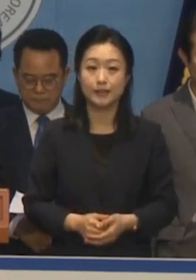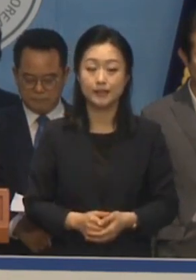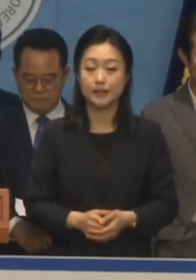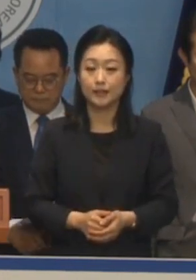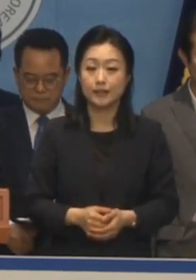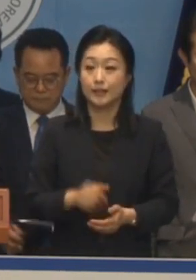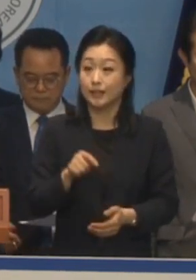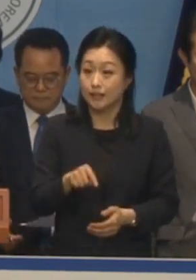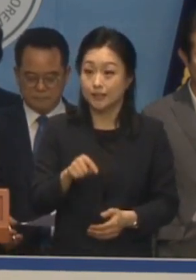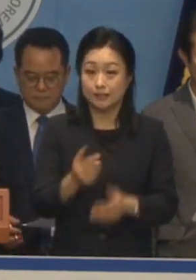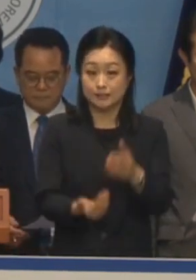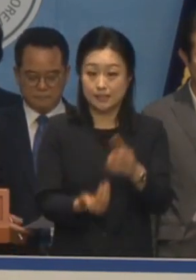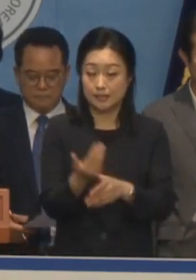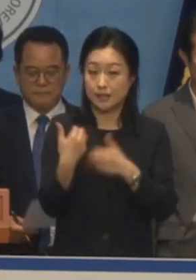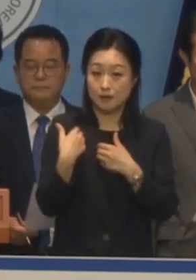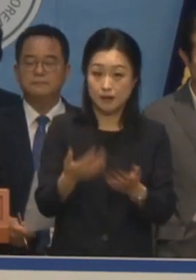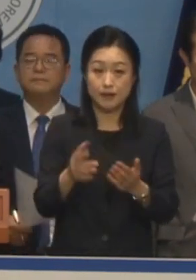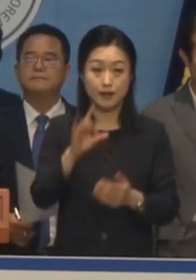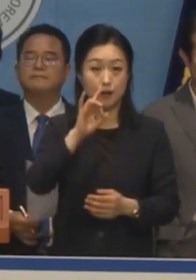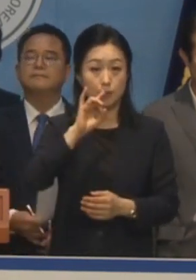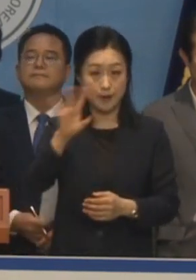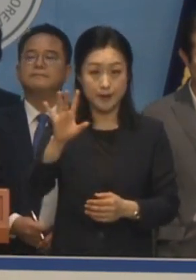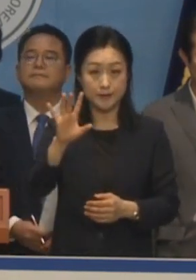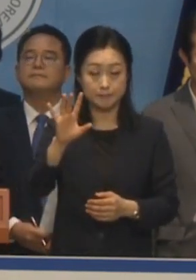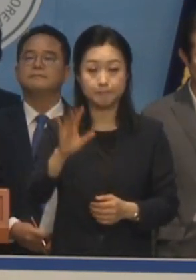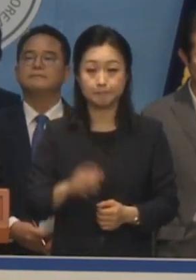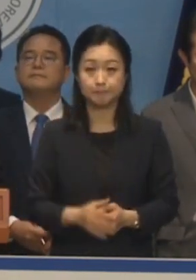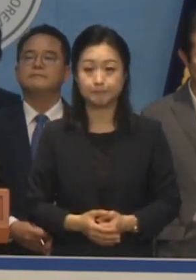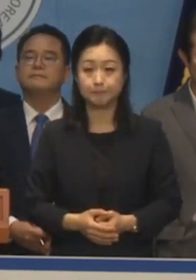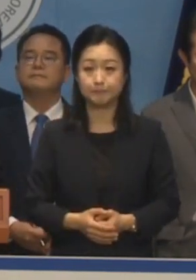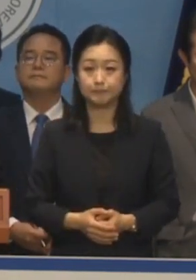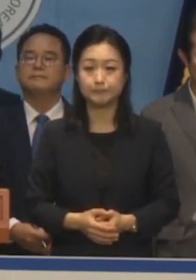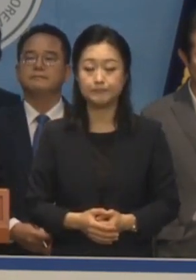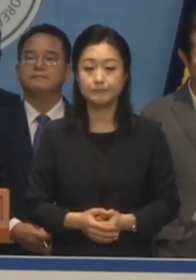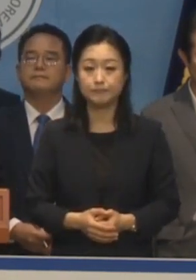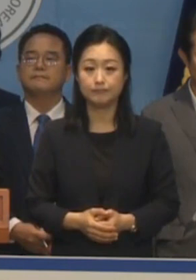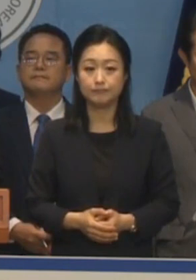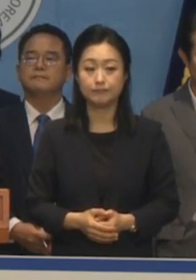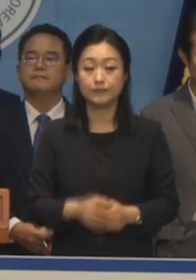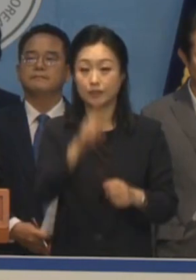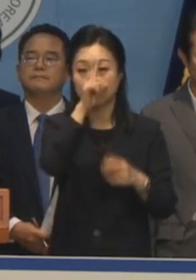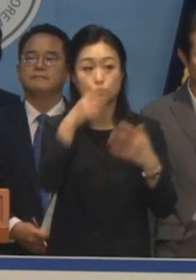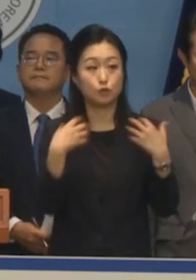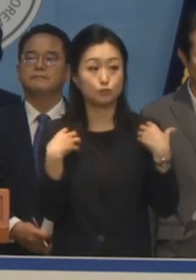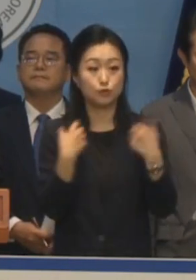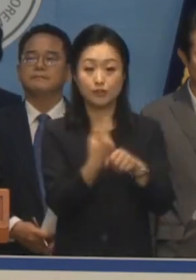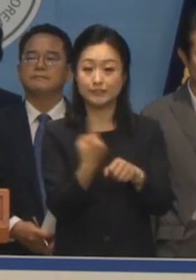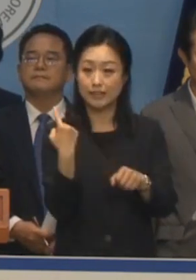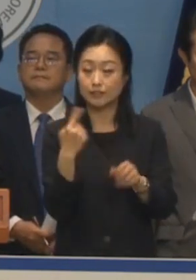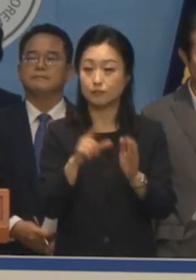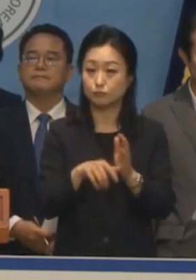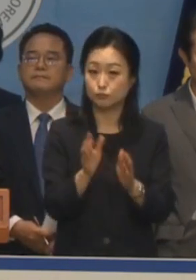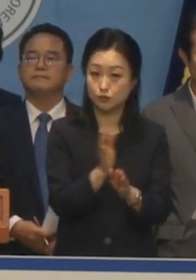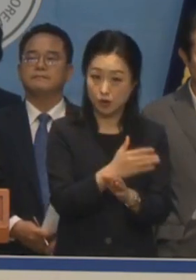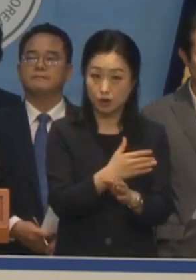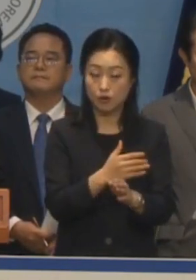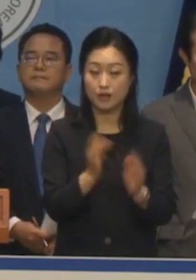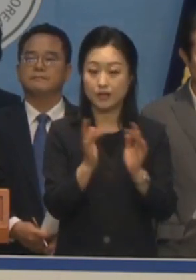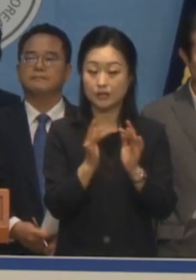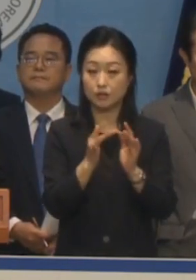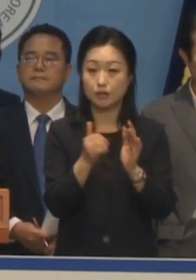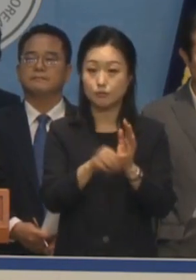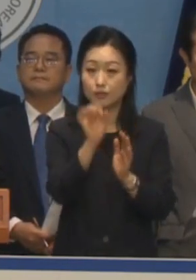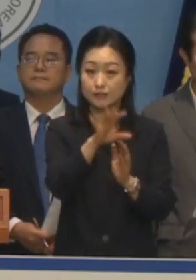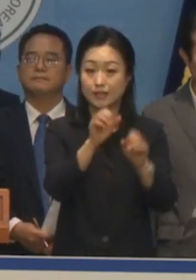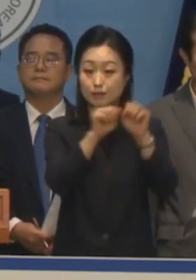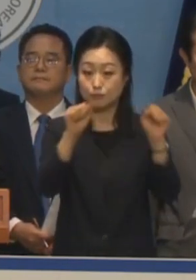더 이상 이런 사태를 저희들이 방관하고 있을 수 없습니다. 정부도 작년 말부터는 적어도 온라인